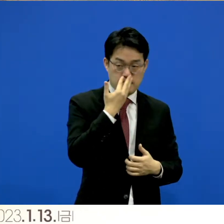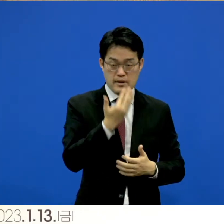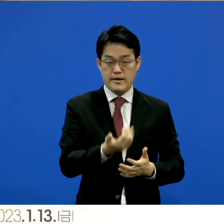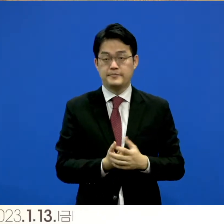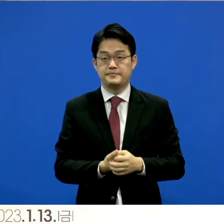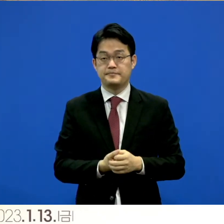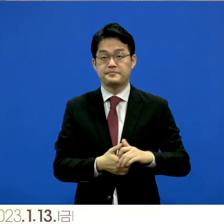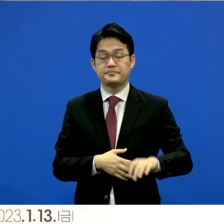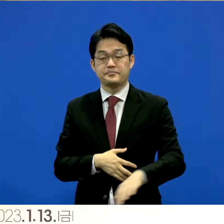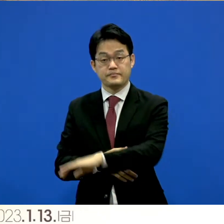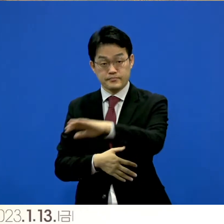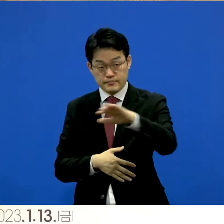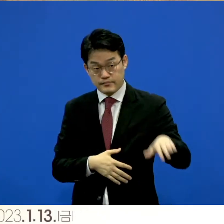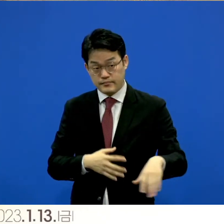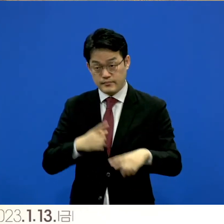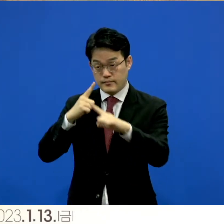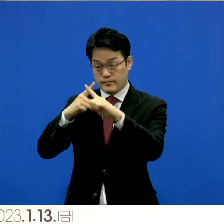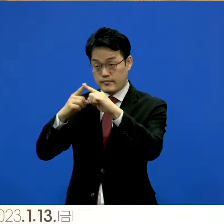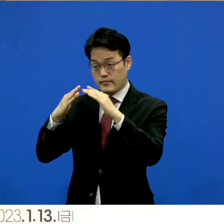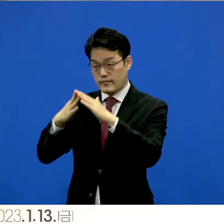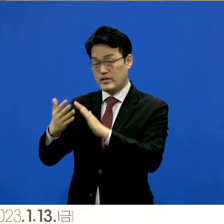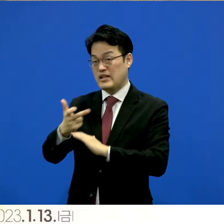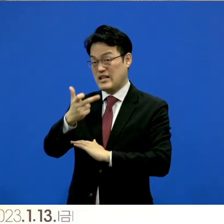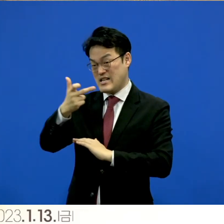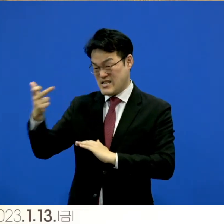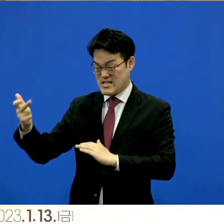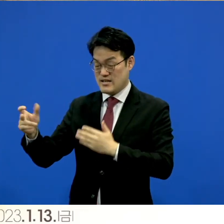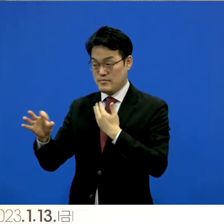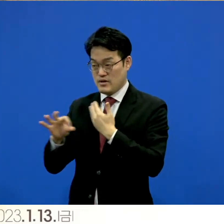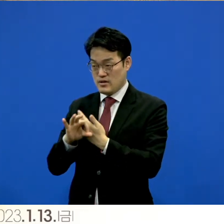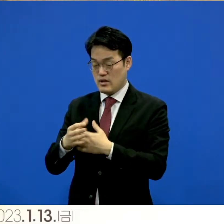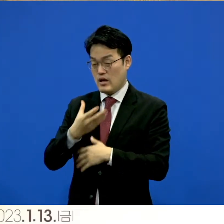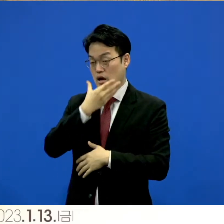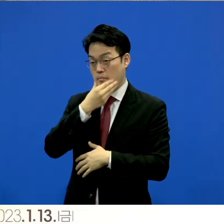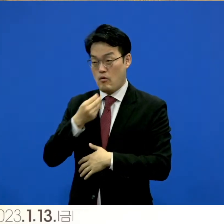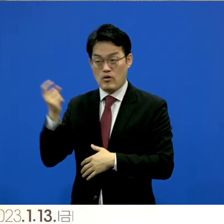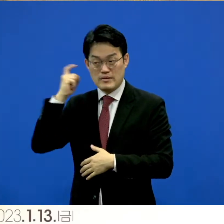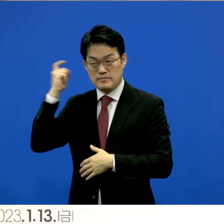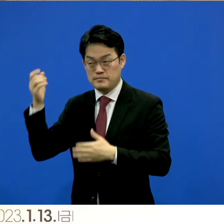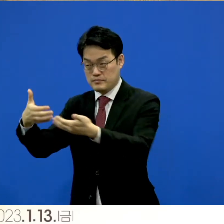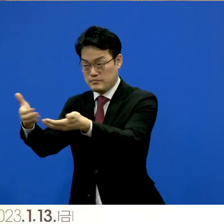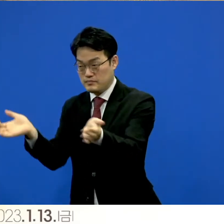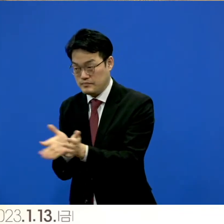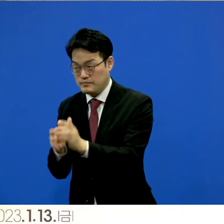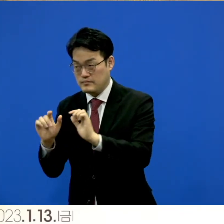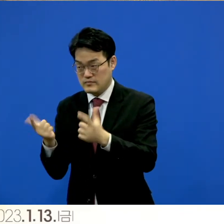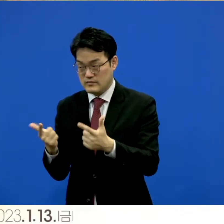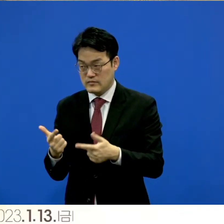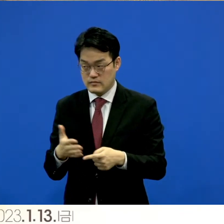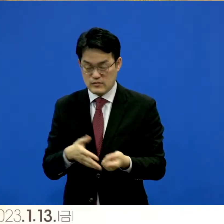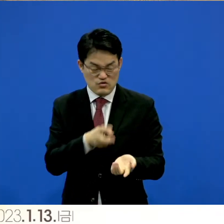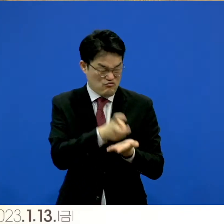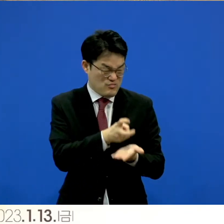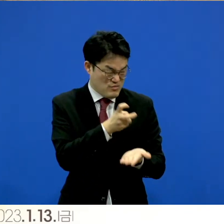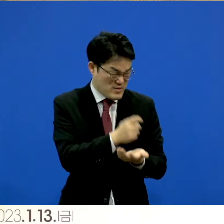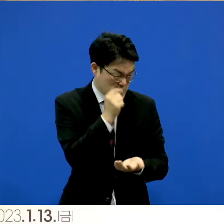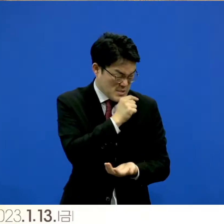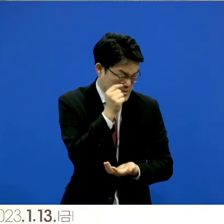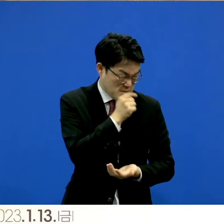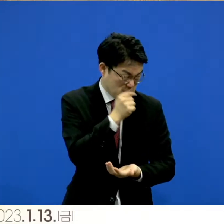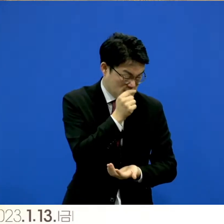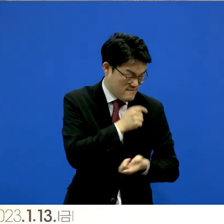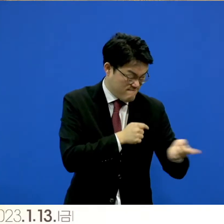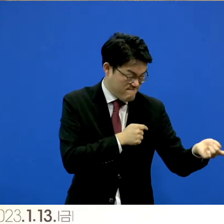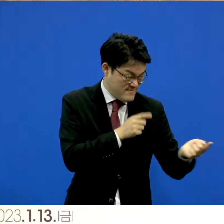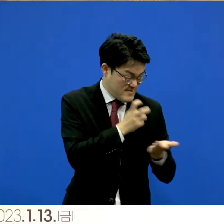우리 교회가 크다 보면 우리도 모르게 복음 공동체가 율법 공동체가 될 수가 있습니다. 우리도 모르게 큰 아들이 되고 마는